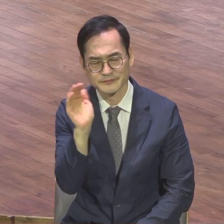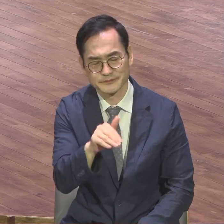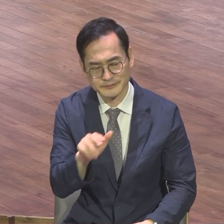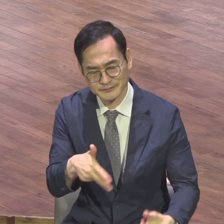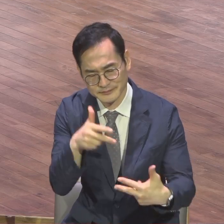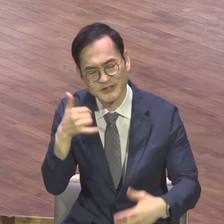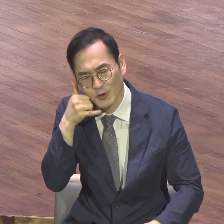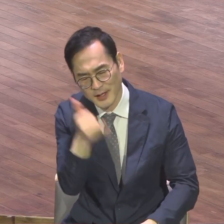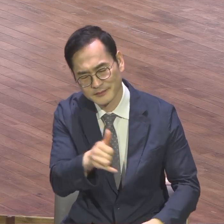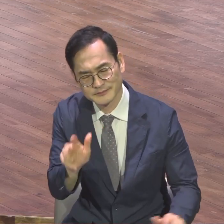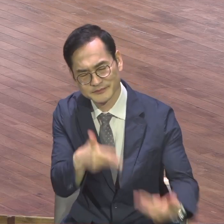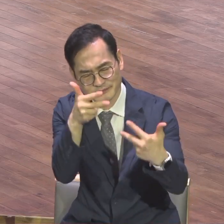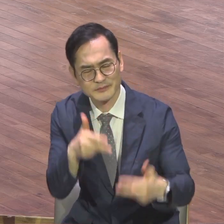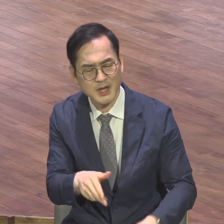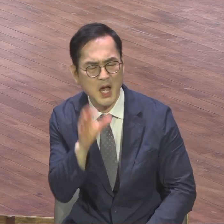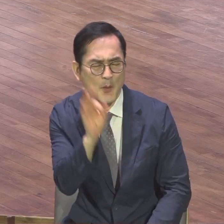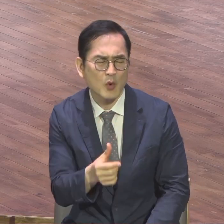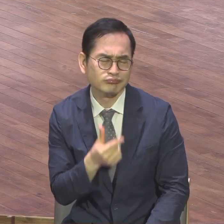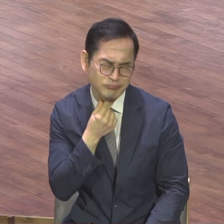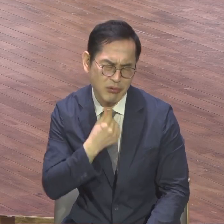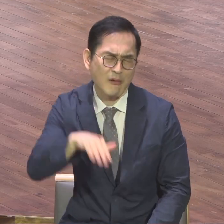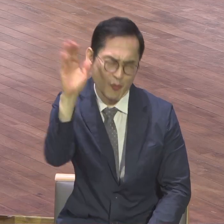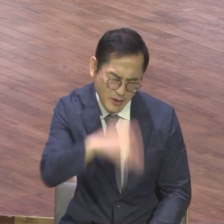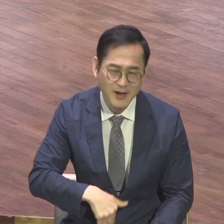있잖아요, 독립자들. 그걸 말이지,